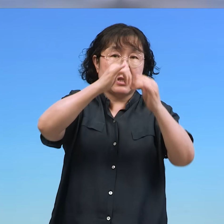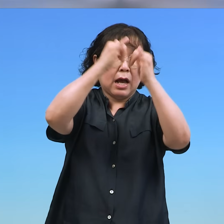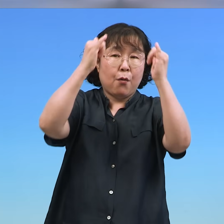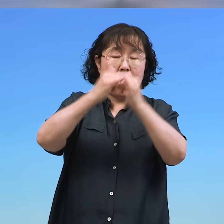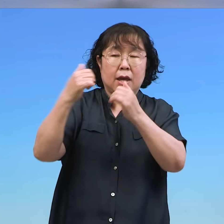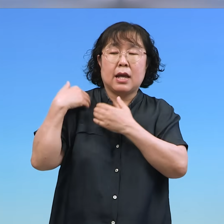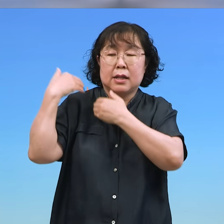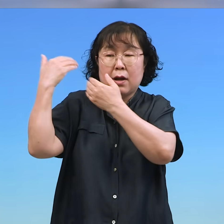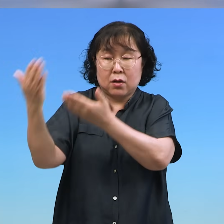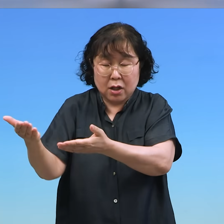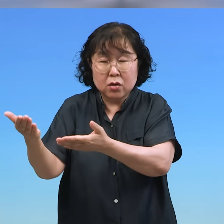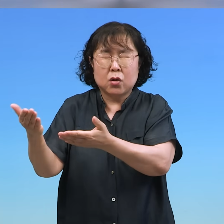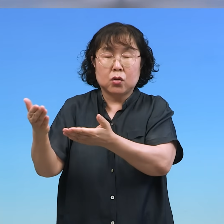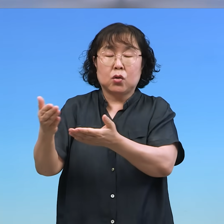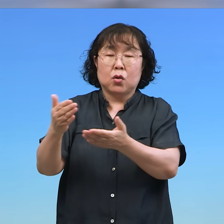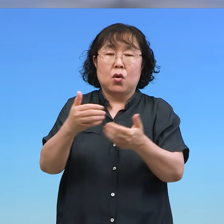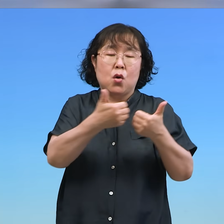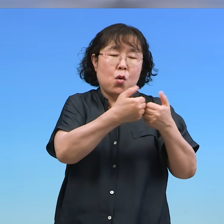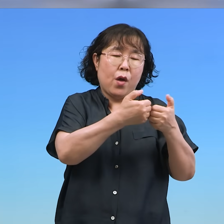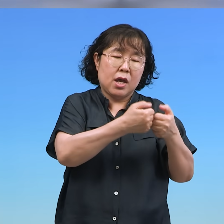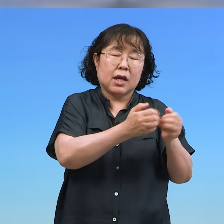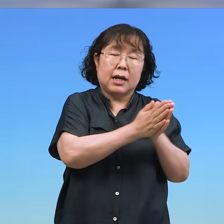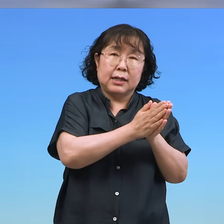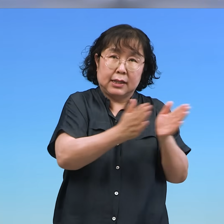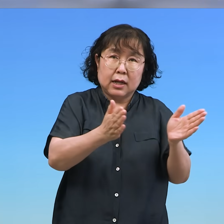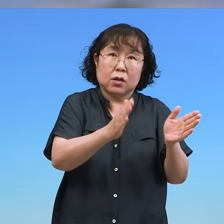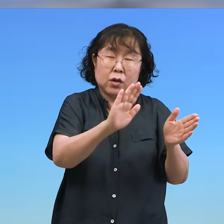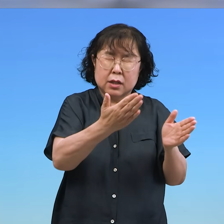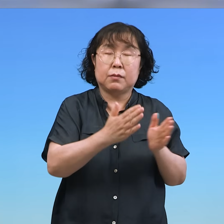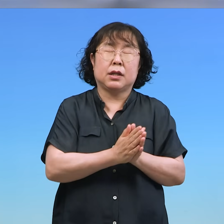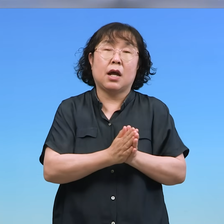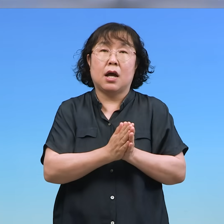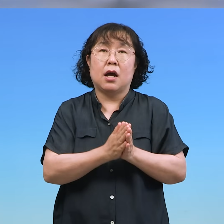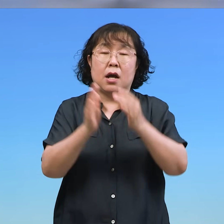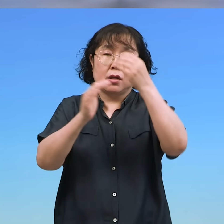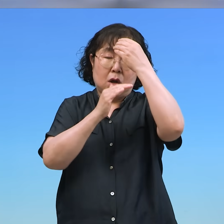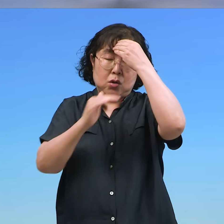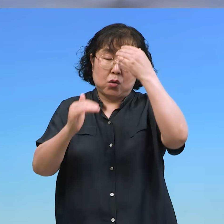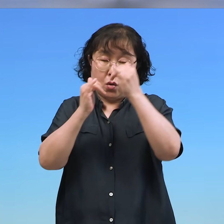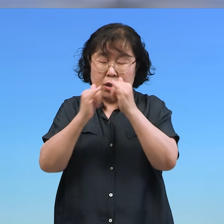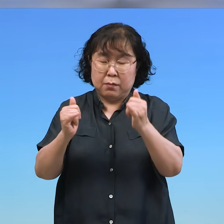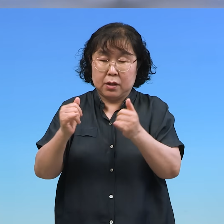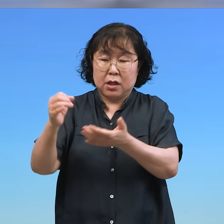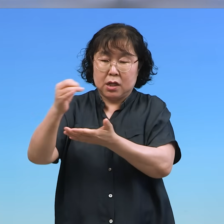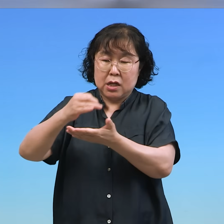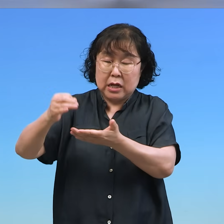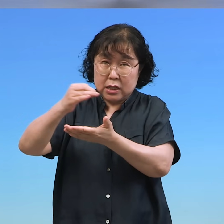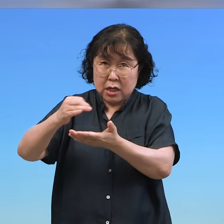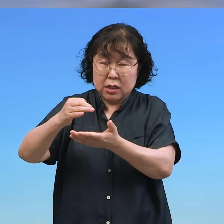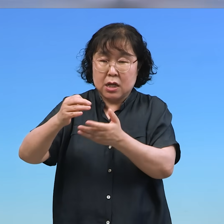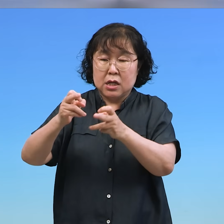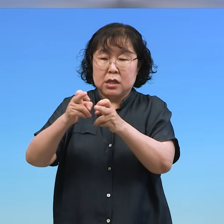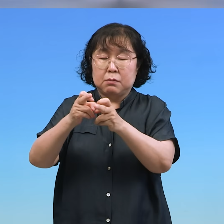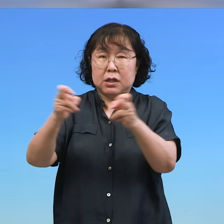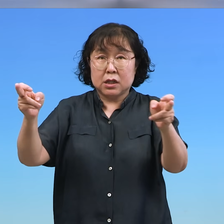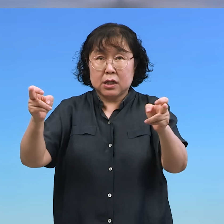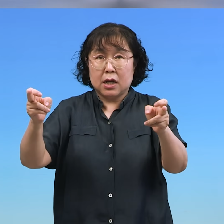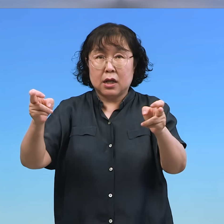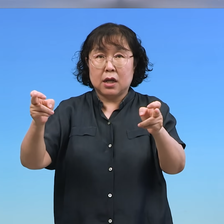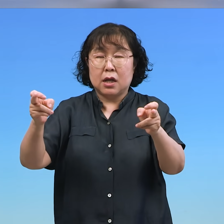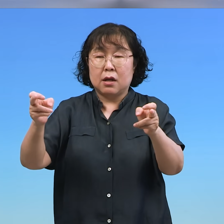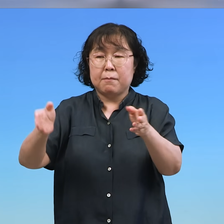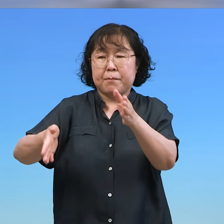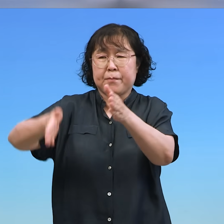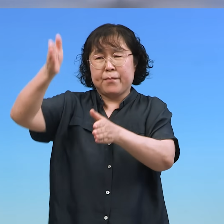이 논의가 시작이 됐거든요. 이 성도님들이 정말 이 피 같은 헌금으로 그 12층짜리